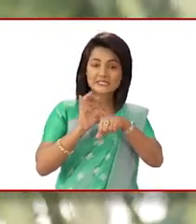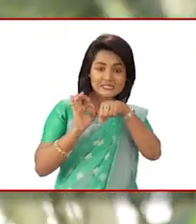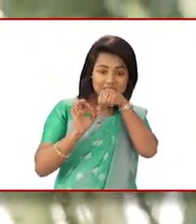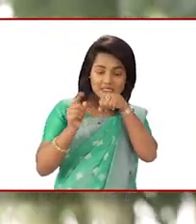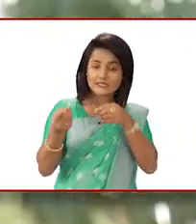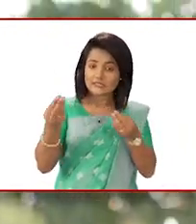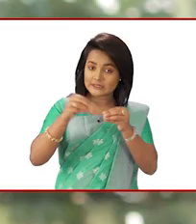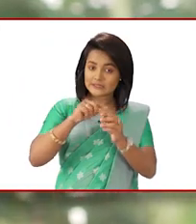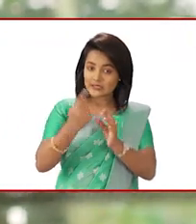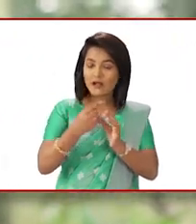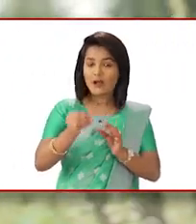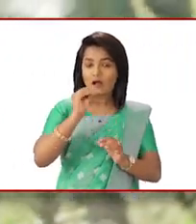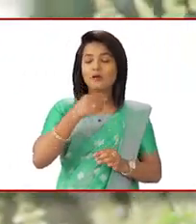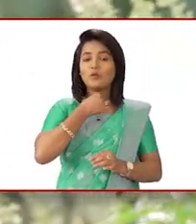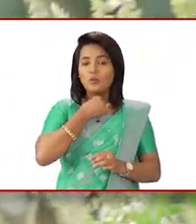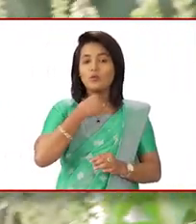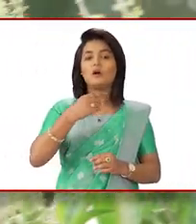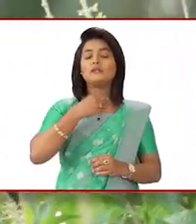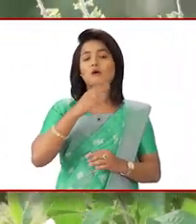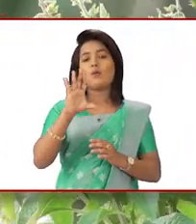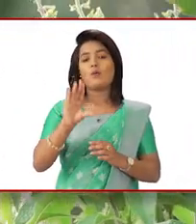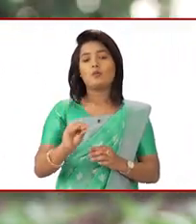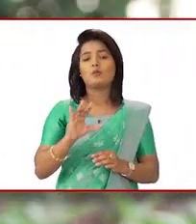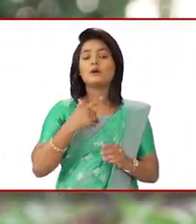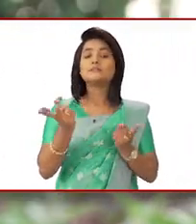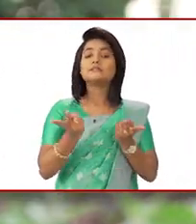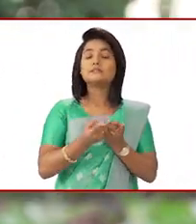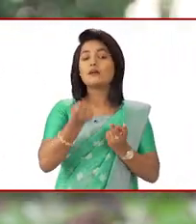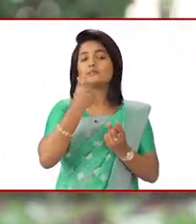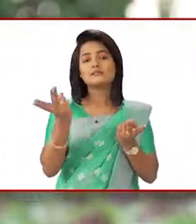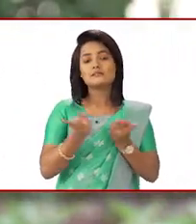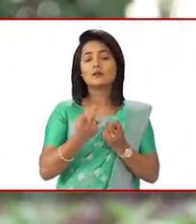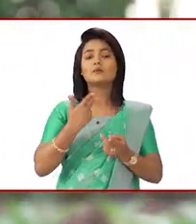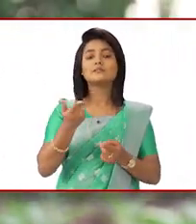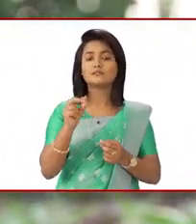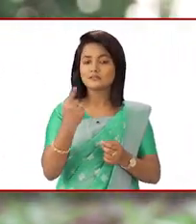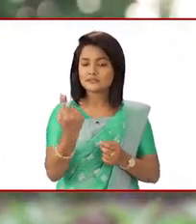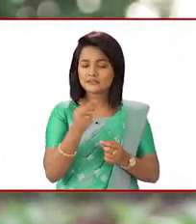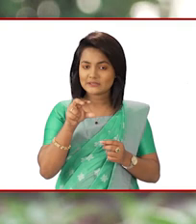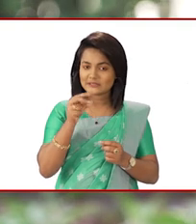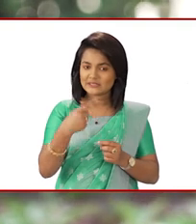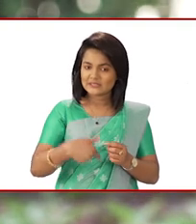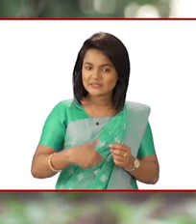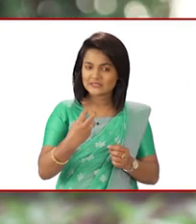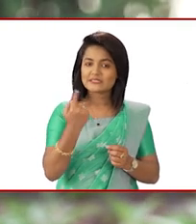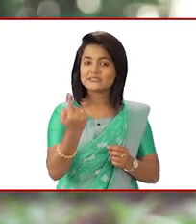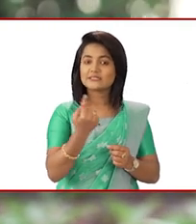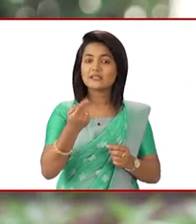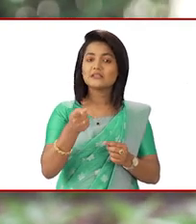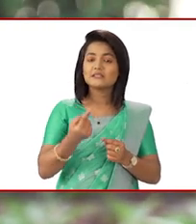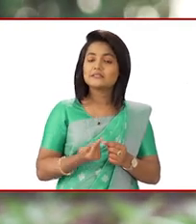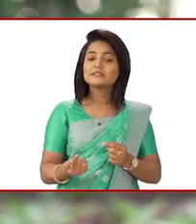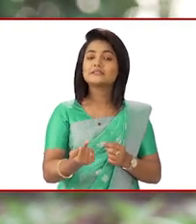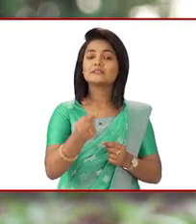কাশি আমার কমে যাচ্ছে, তাহলে এই গাছগুলো আমার ঔষধি গাছে ব্যবহার করতে পারতেছি, যে দুপুরে থানকুনি শাক, আজকে আমেশা ডায়রিয়া পাতলা পাইখানা হলে